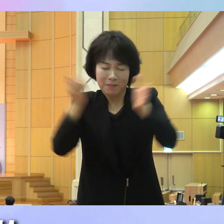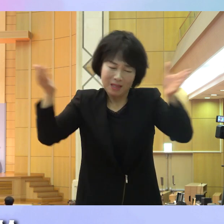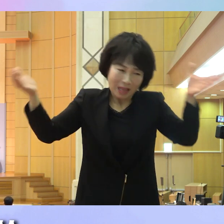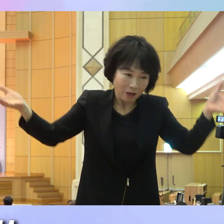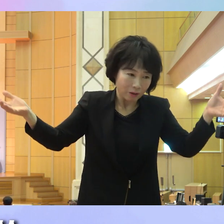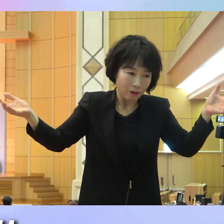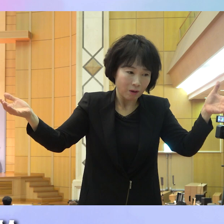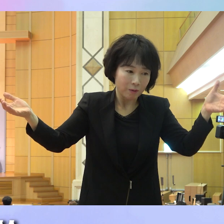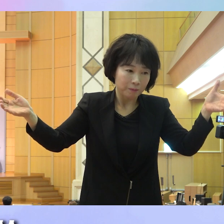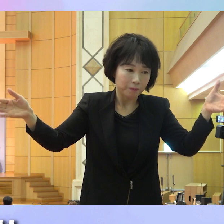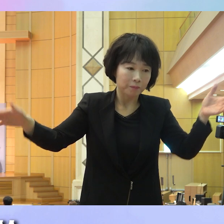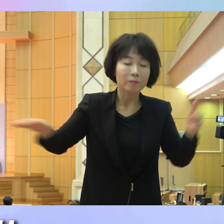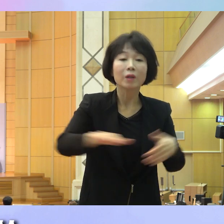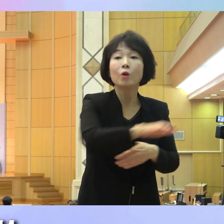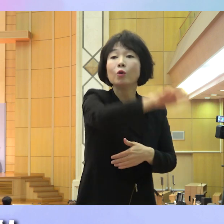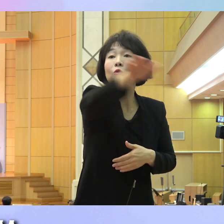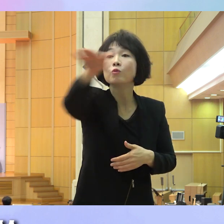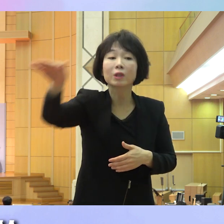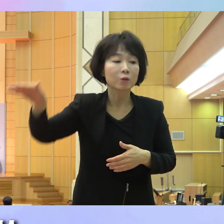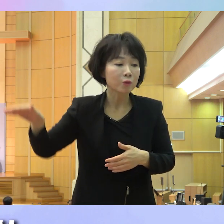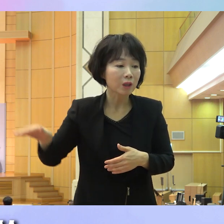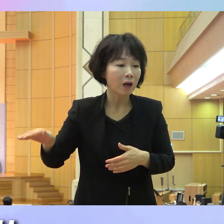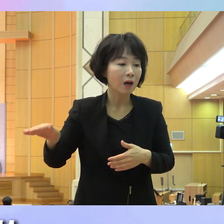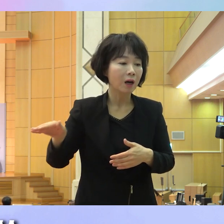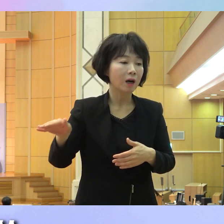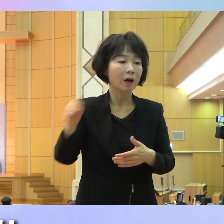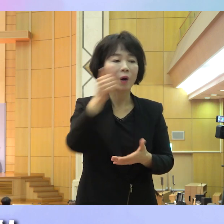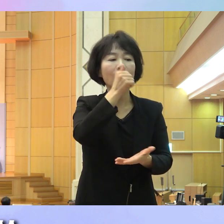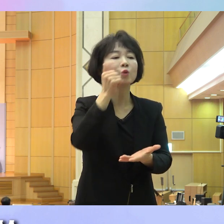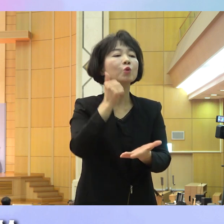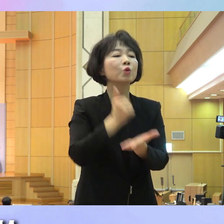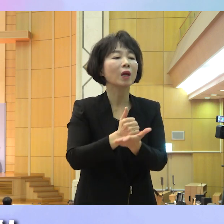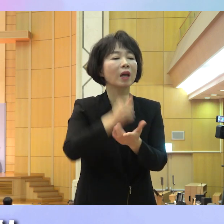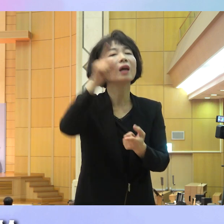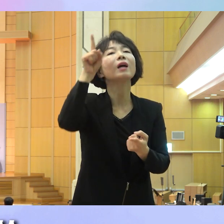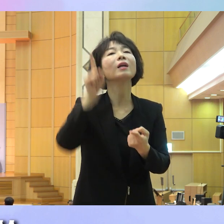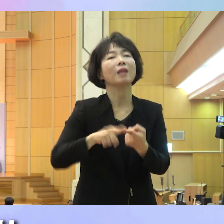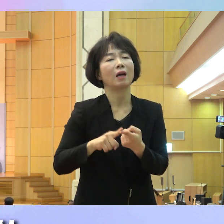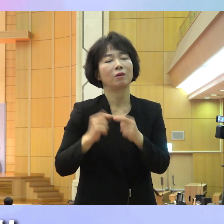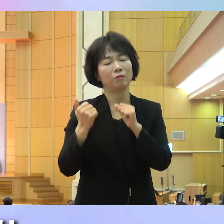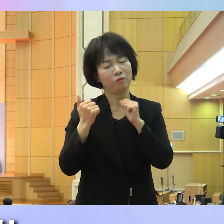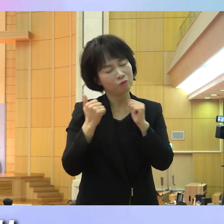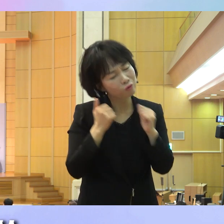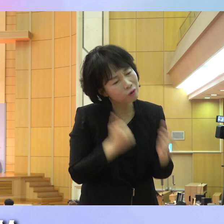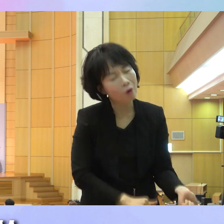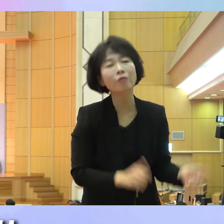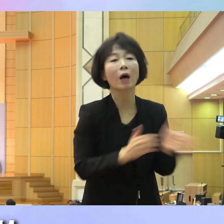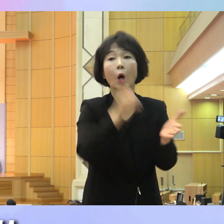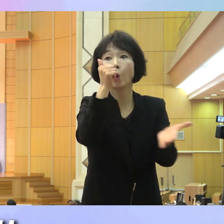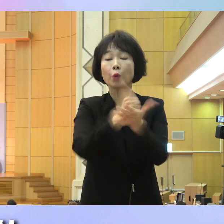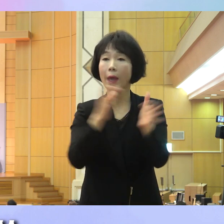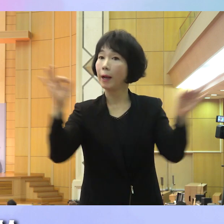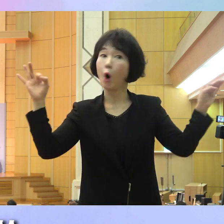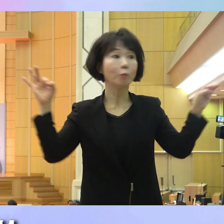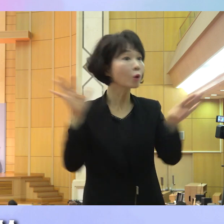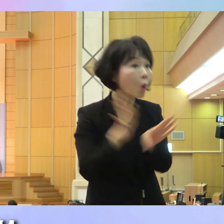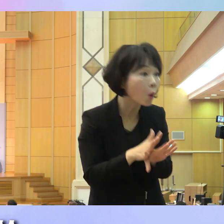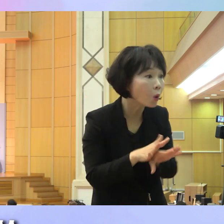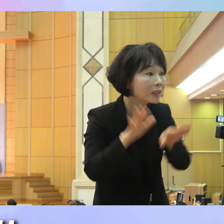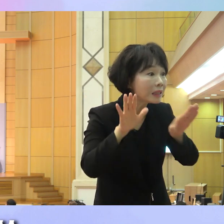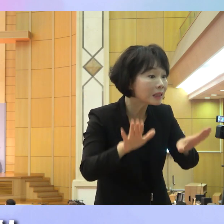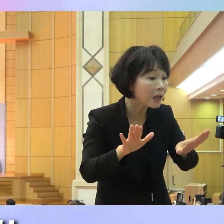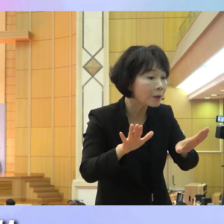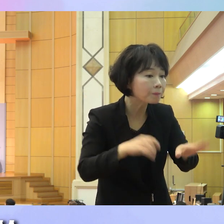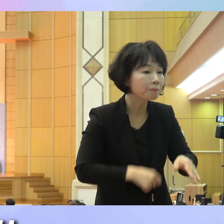우리로 죄에 대해, 죄는 이제 빚을 갚게 되고, 그래서 죄는 이제 없어지고, 의에